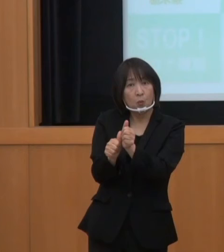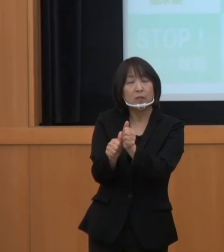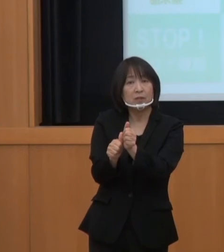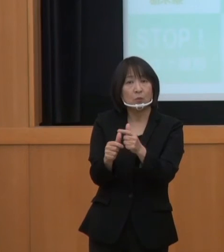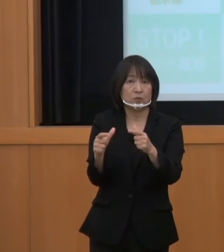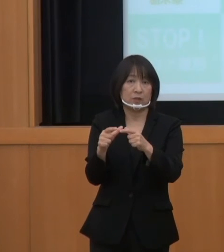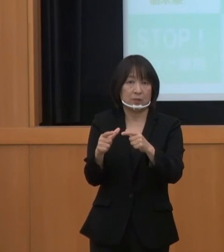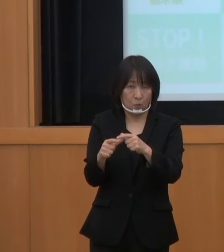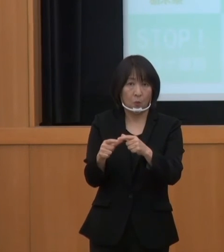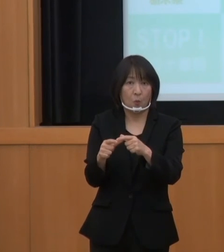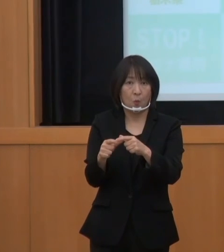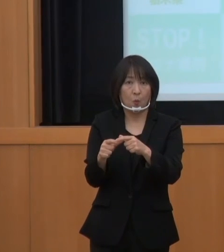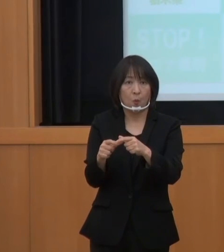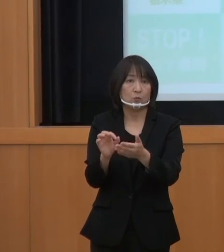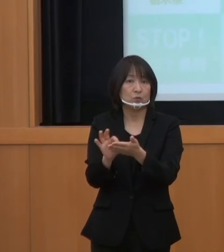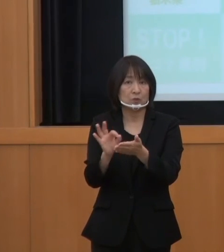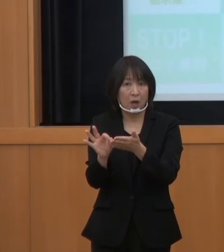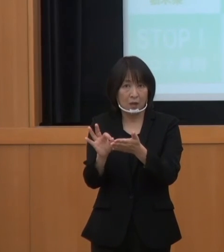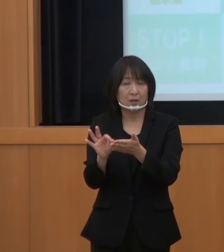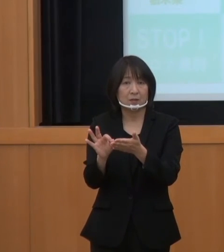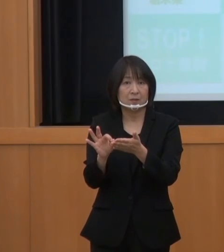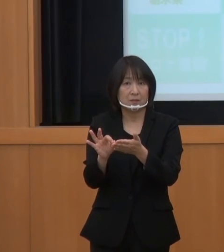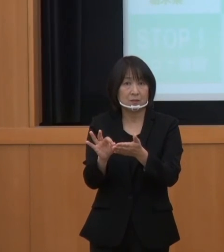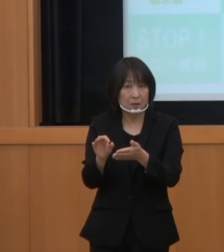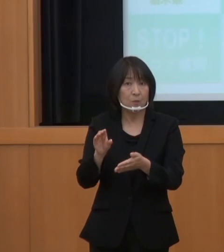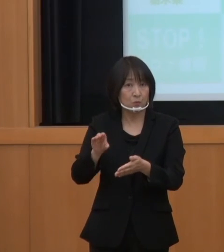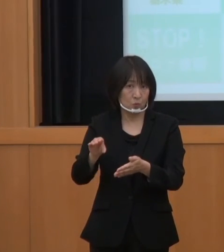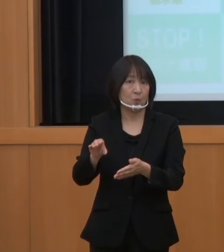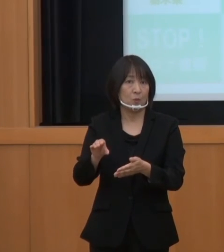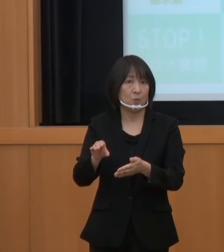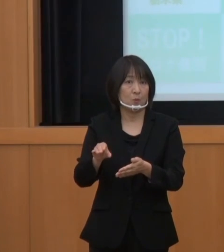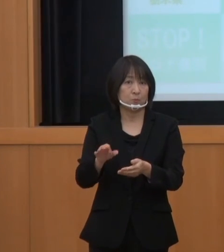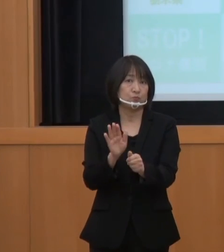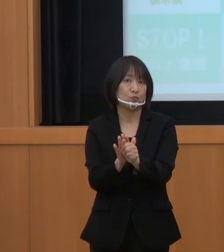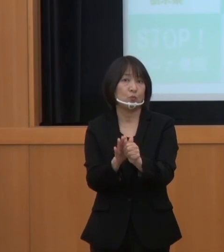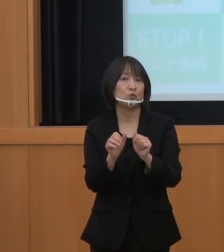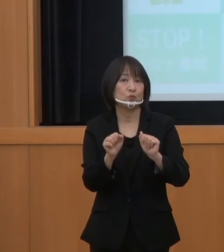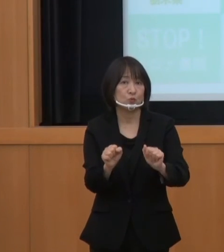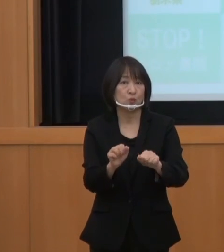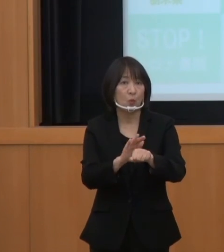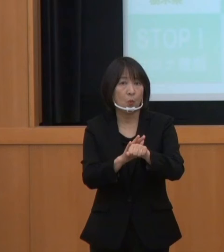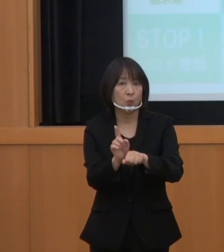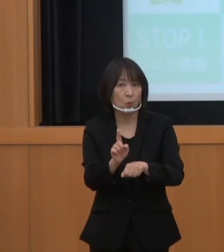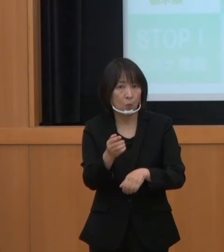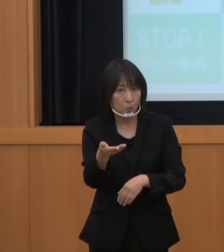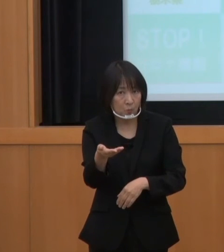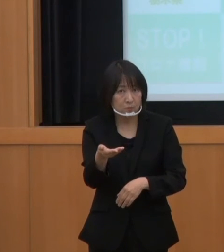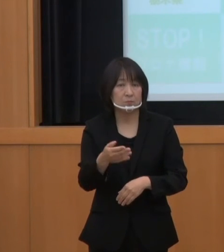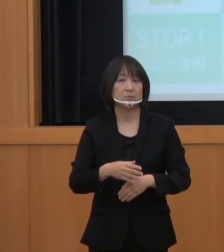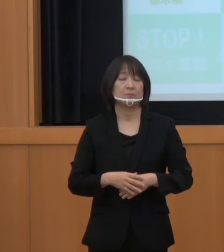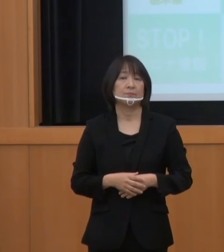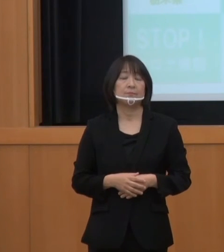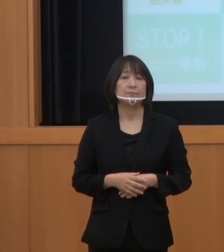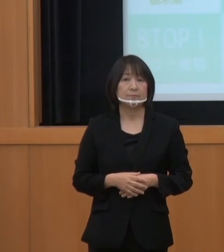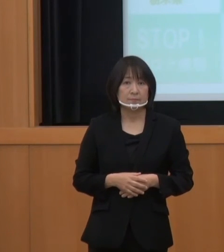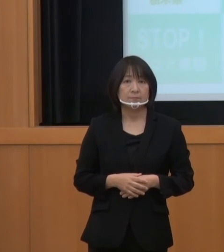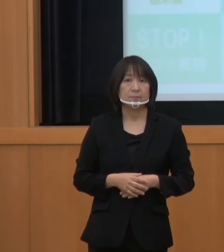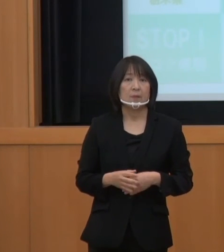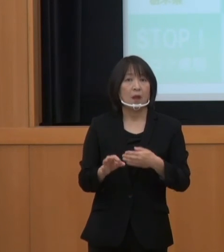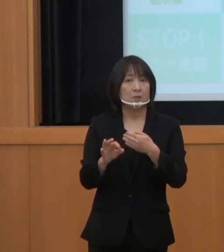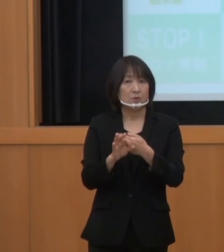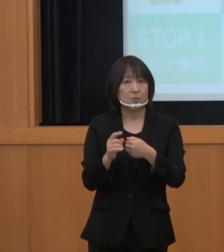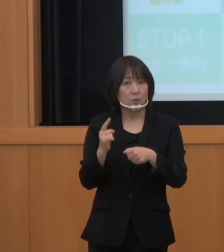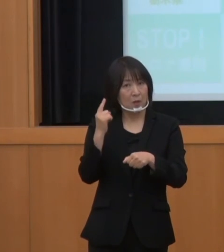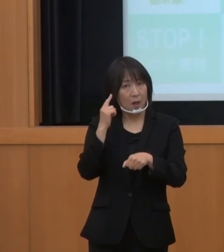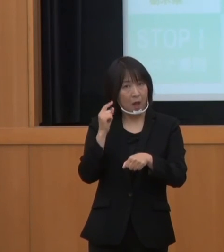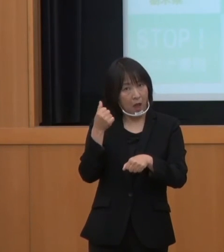やると。で、後から駐車料金の生産をするという仕組みを作ればいいんじゃないのと。例えばこういったことも含めて